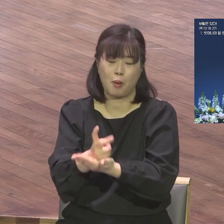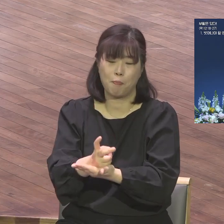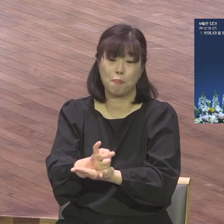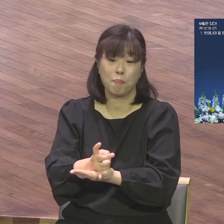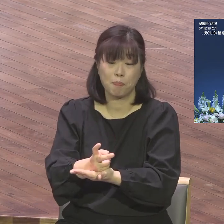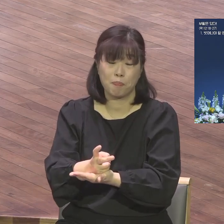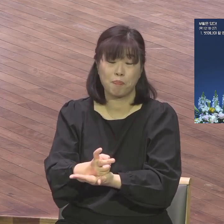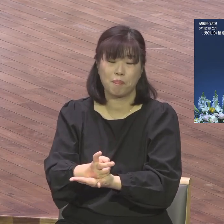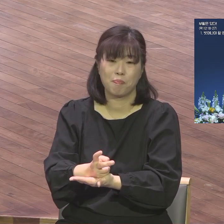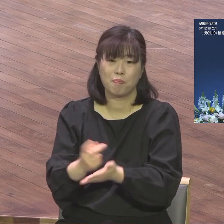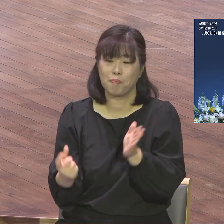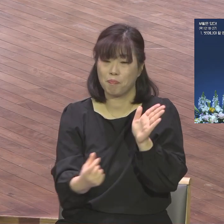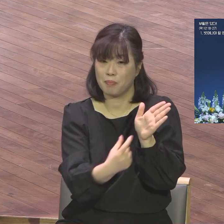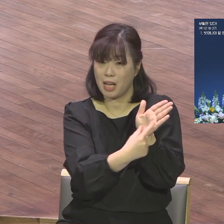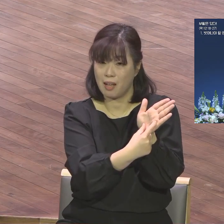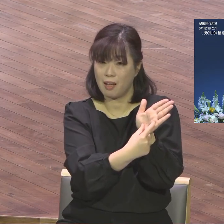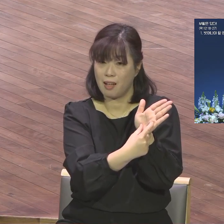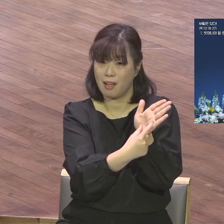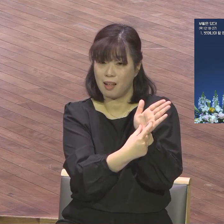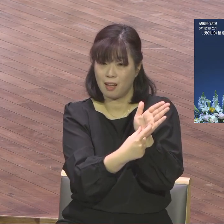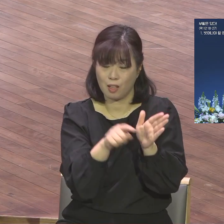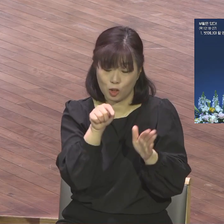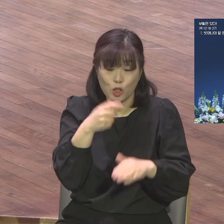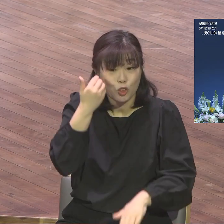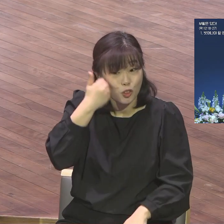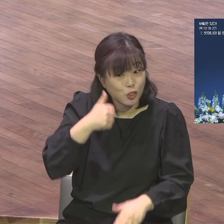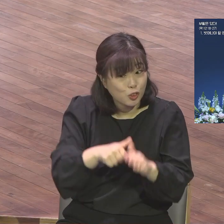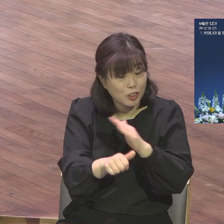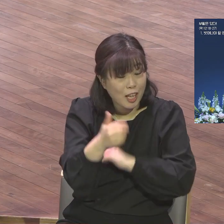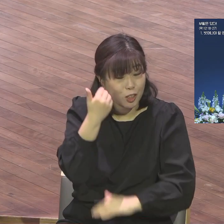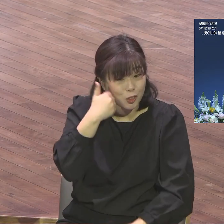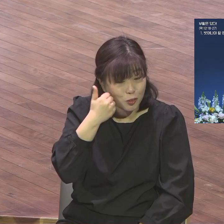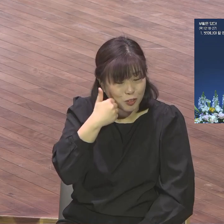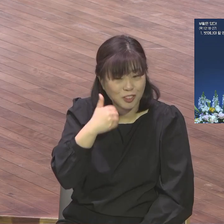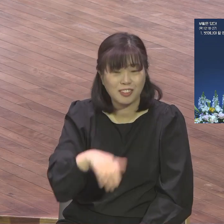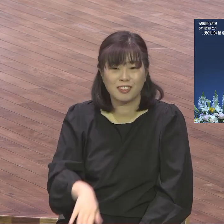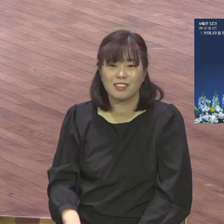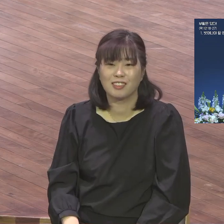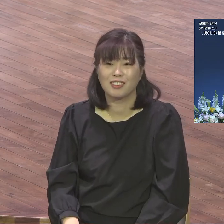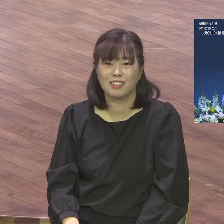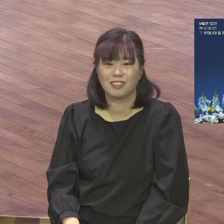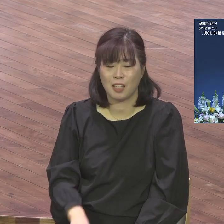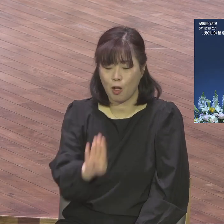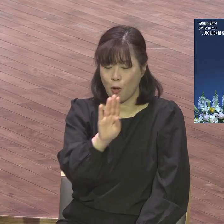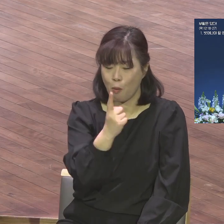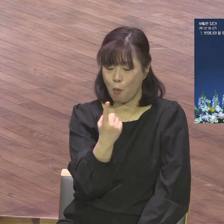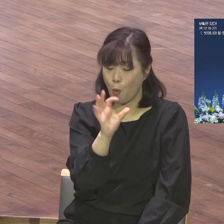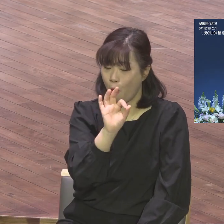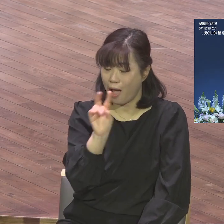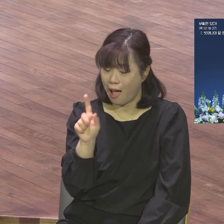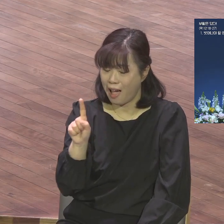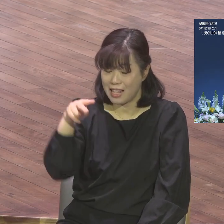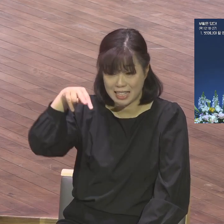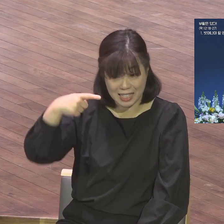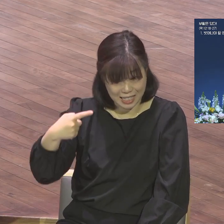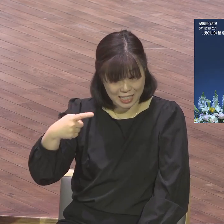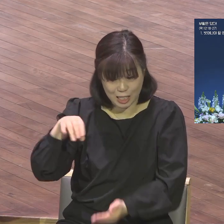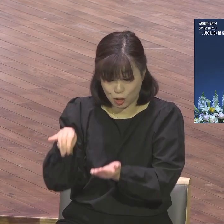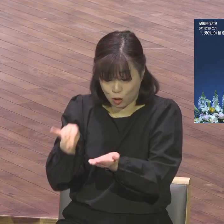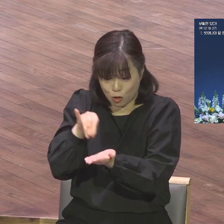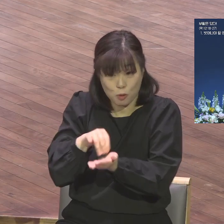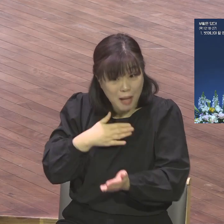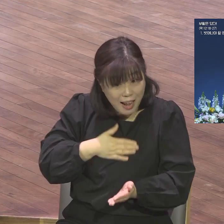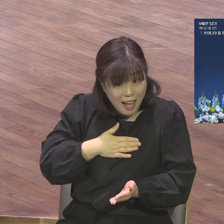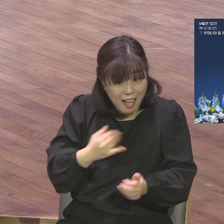이 법에 따라서 결혼한 대표적 인물이 바로 예수님의 족보에 들어있어요. 보아스와 루시예요. 보아스 루,